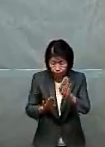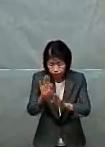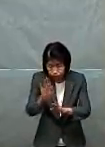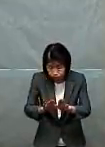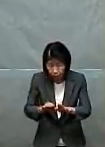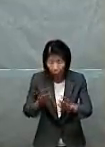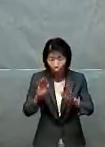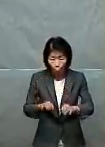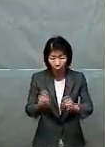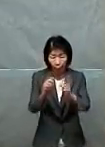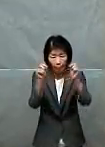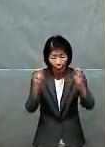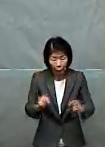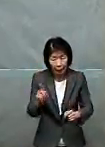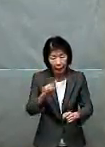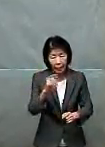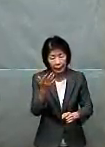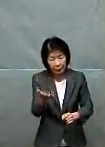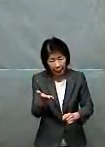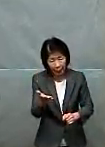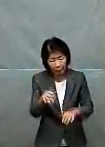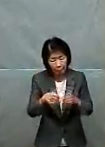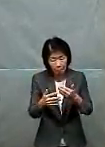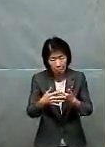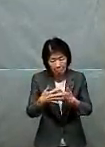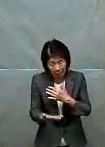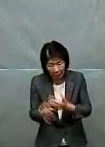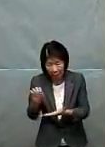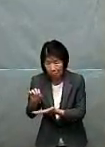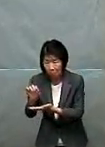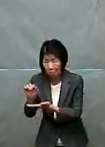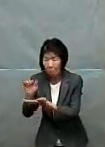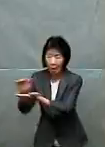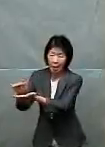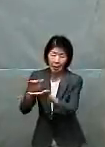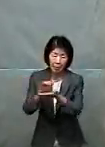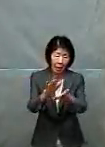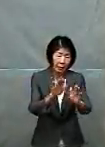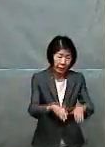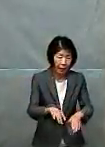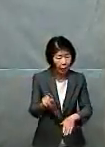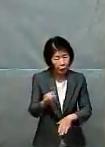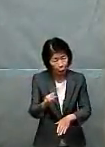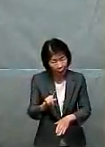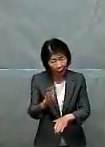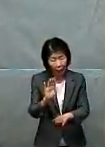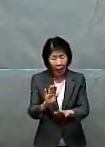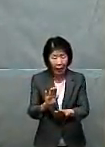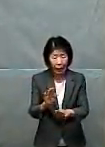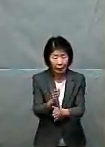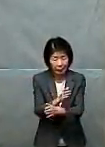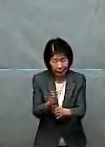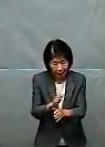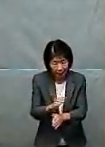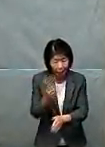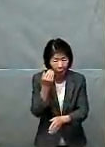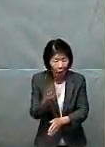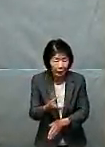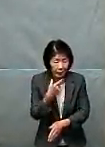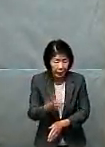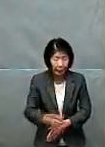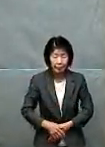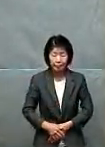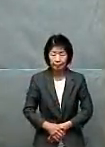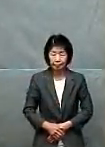が問題で、まあ、出荷に至ってしまったのかと捉えていらっしゃるのかというところをお聞きしたいです。 はい、わかりました